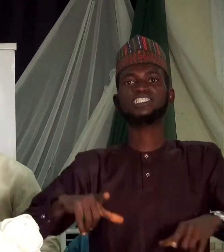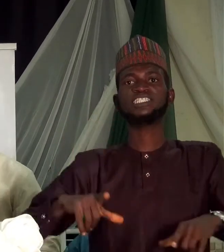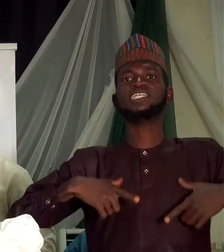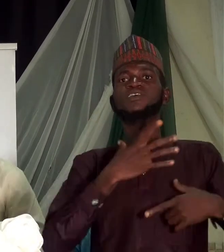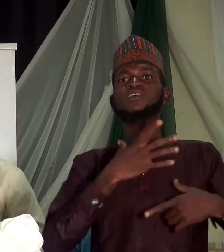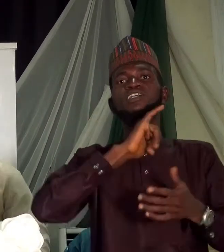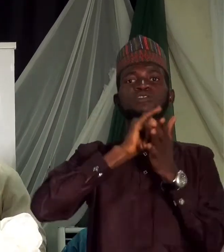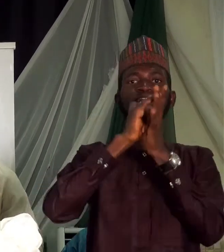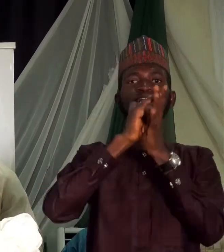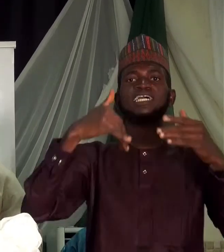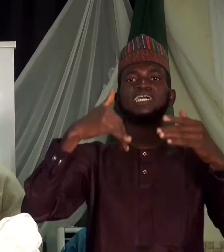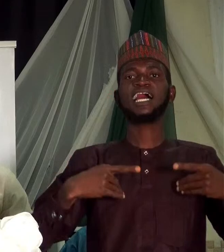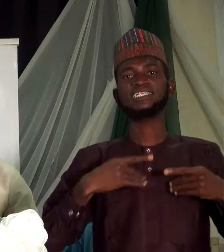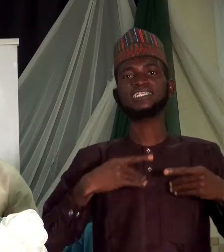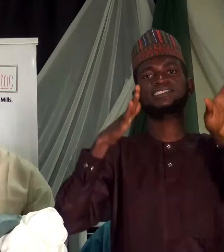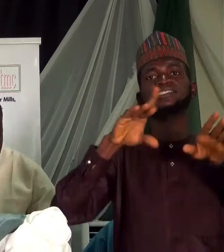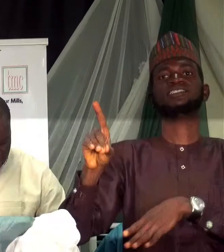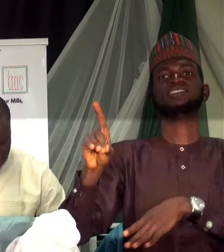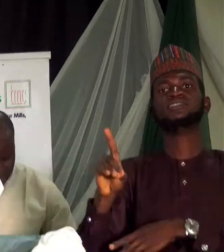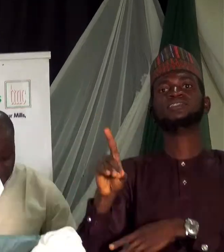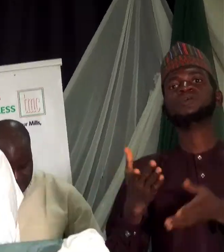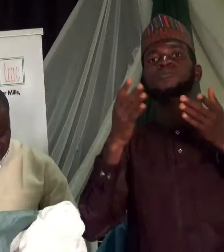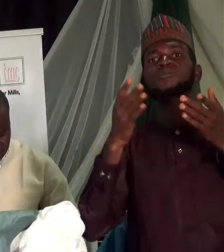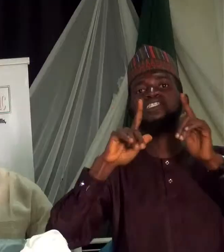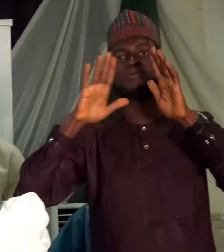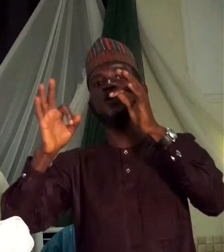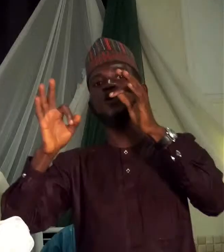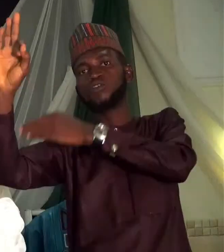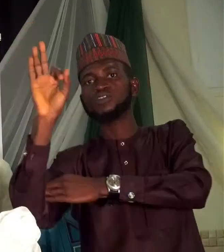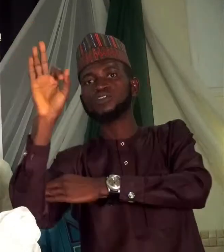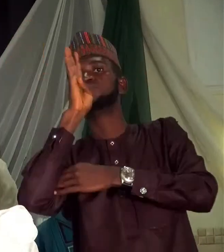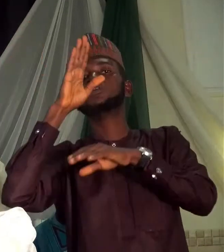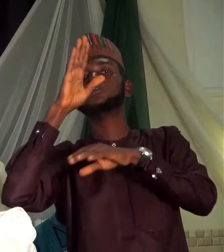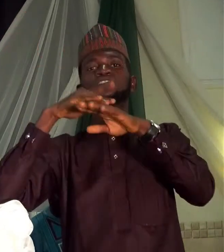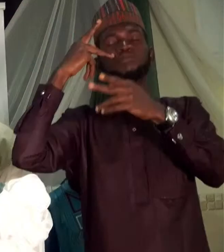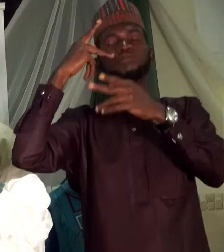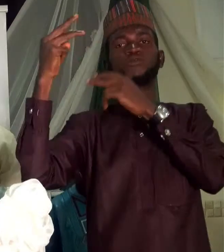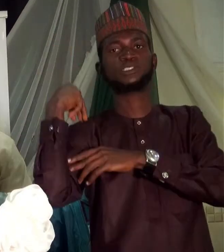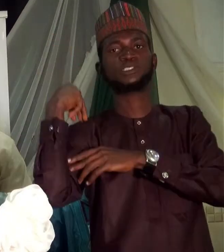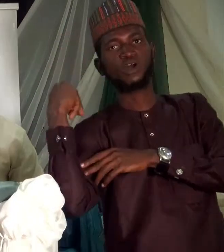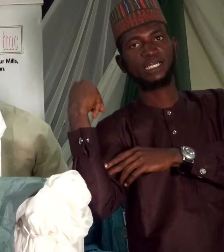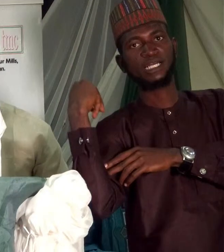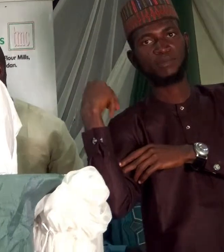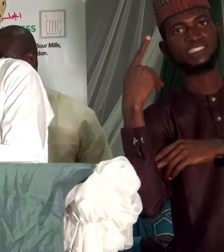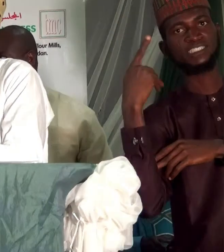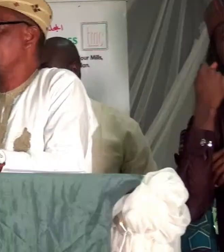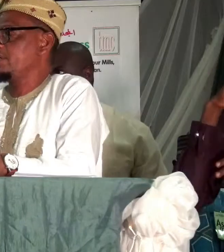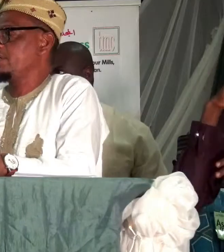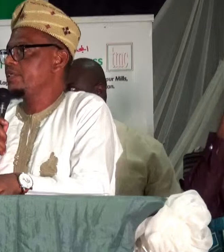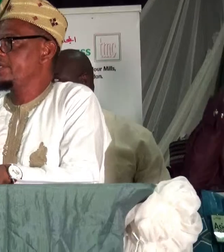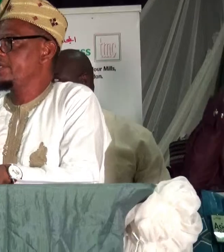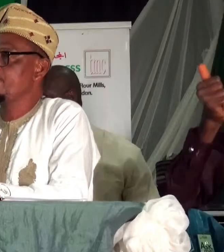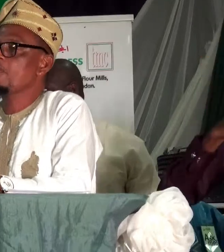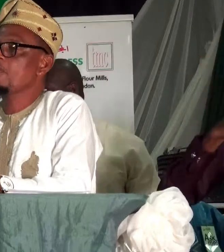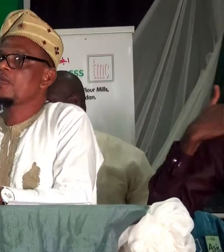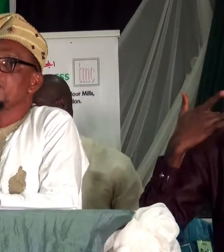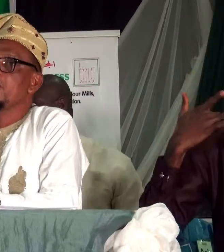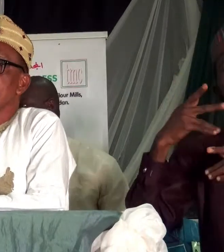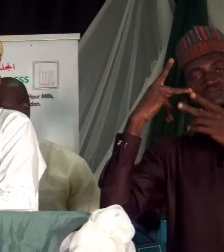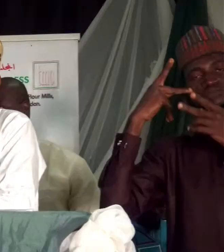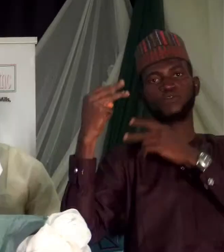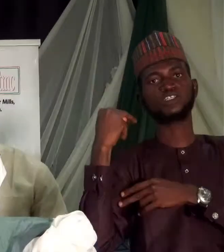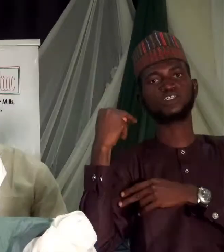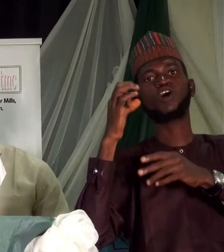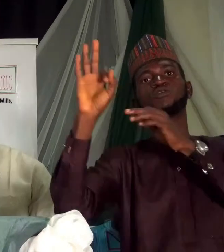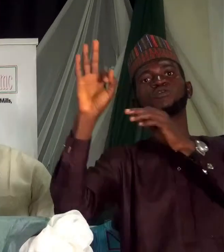قدير وصلاة الله وسلامه ورحمته وبركاته ورضوانه على صفوة خلقه